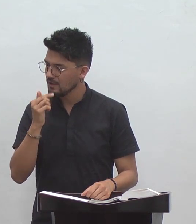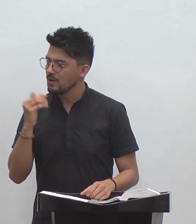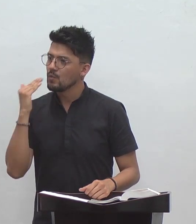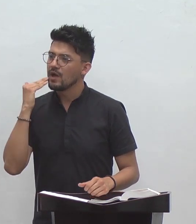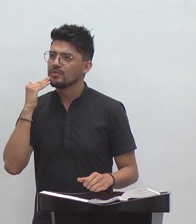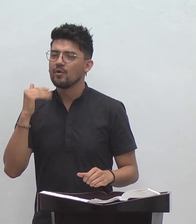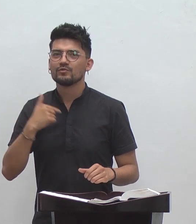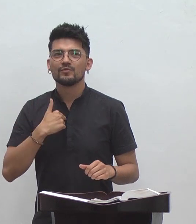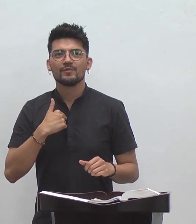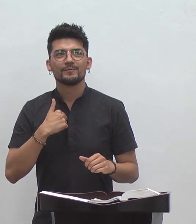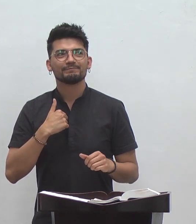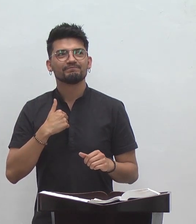Un día